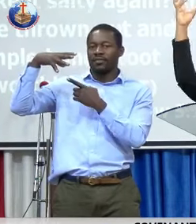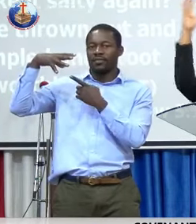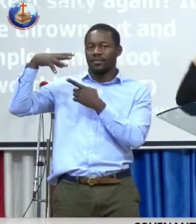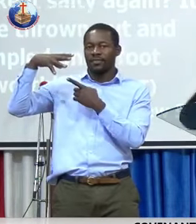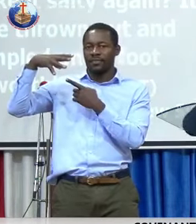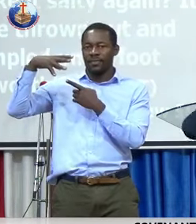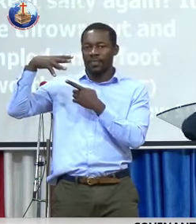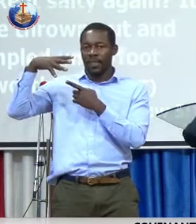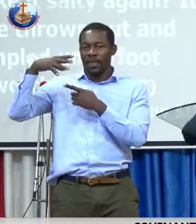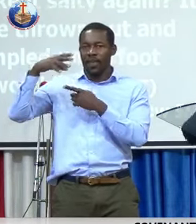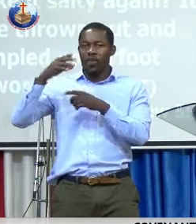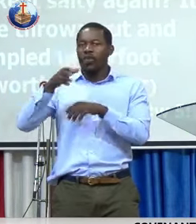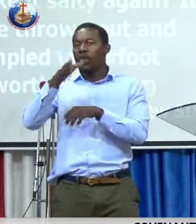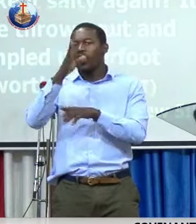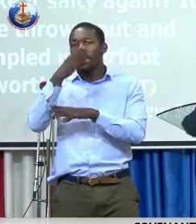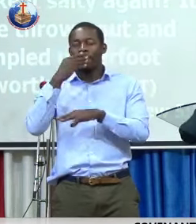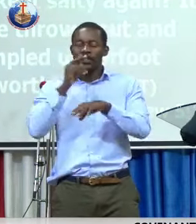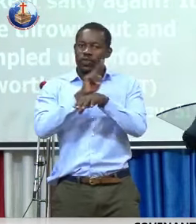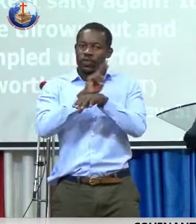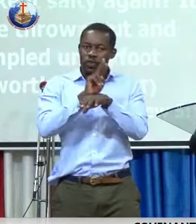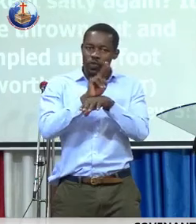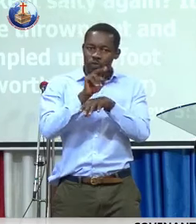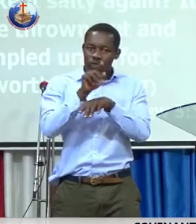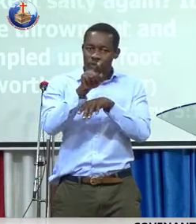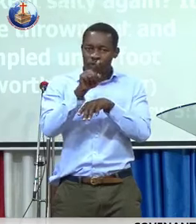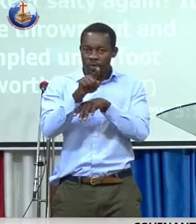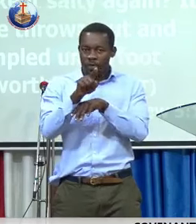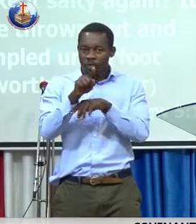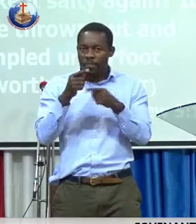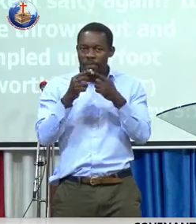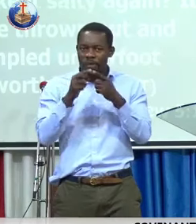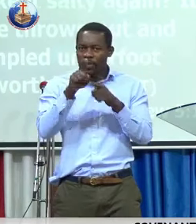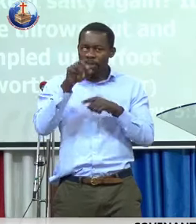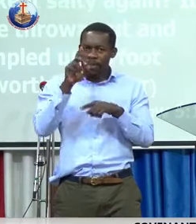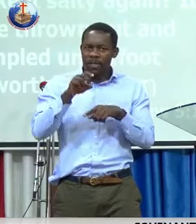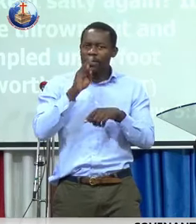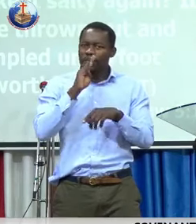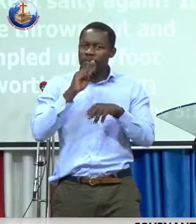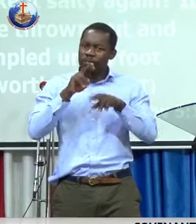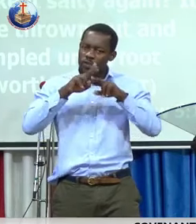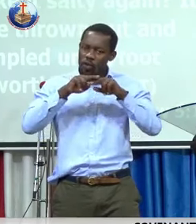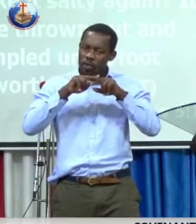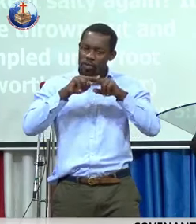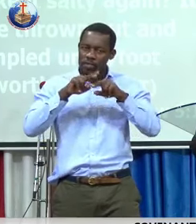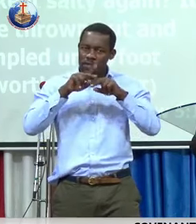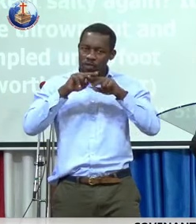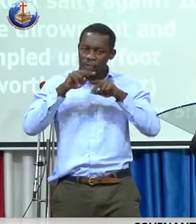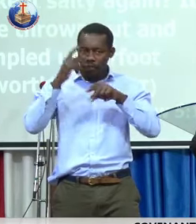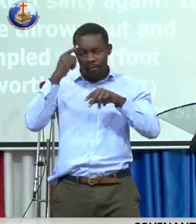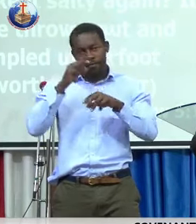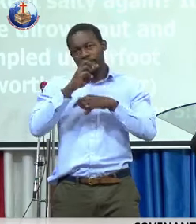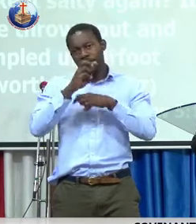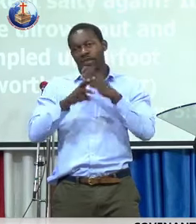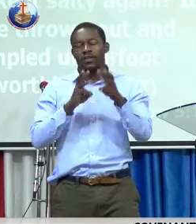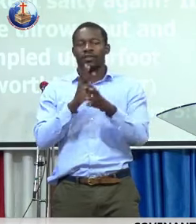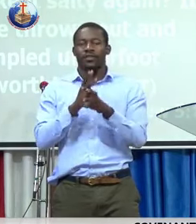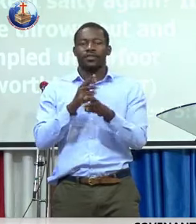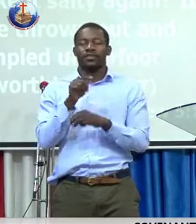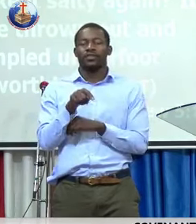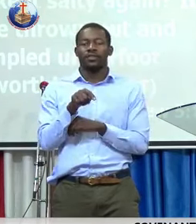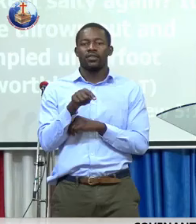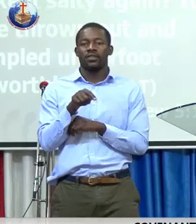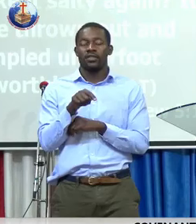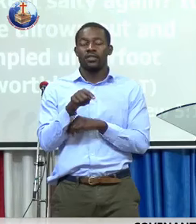of God's use to be salt on the earth. Tunafaa kuwa chombo cha kutumiwa na Mungu kama chumvi hapa ulimwenguni. We are meant